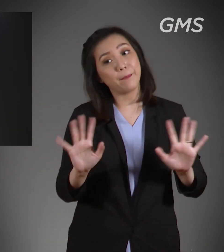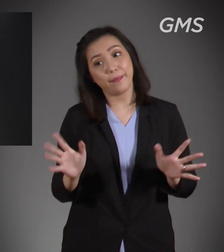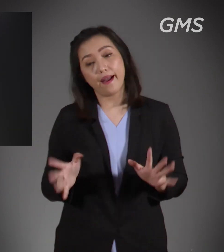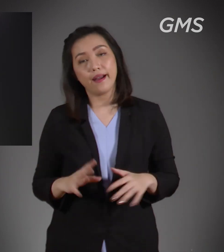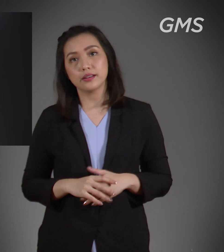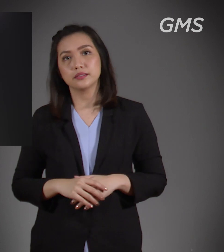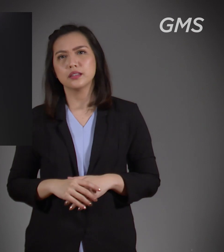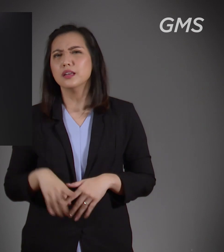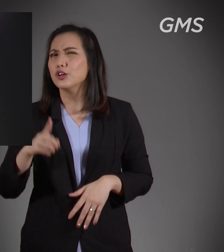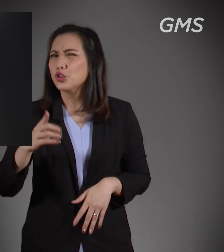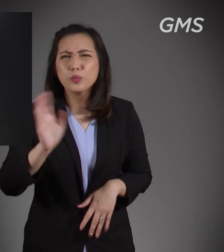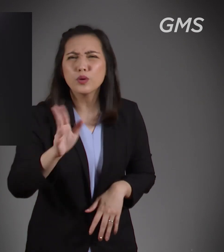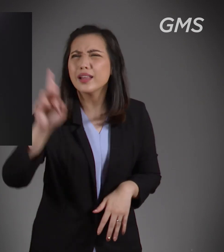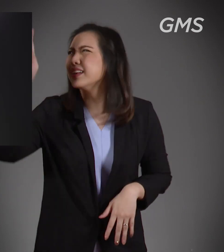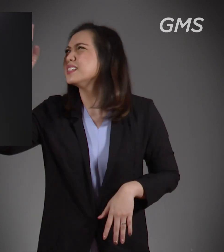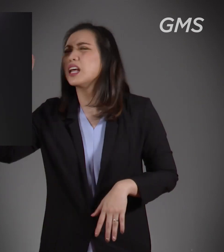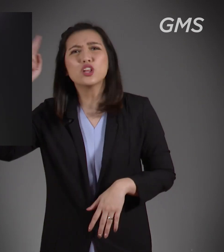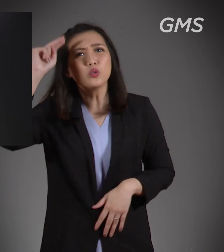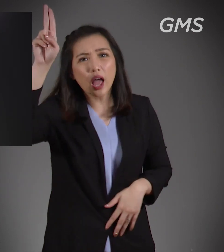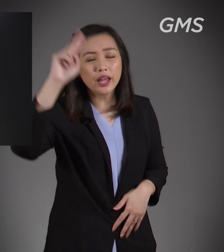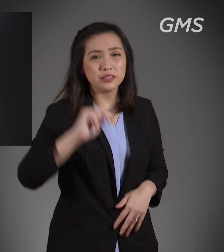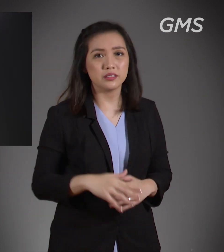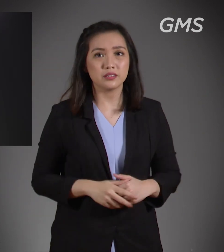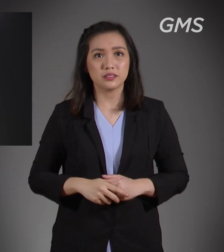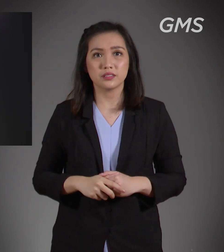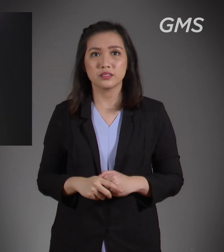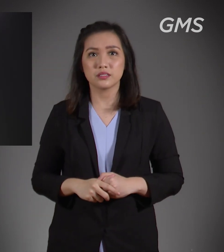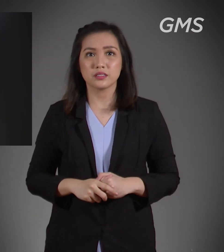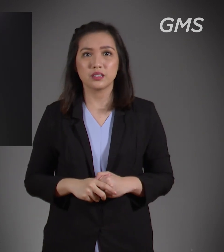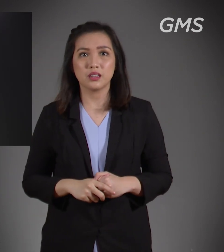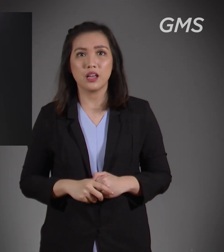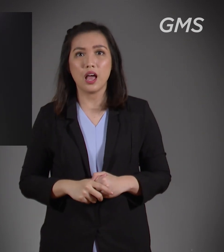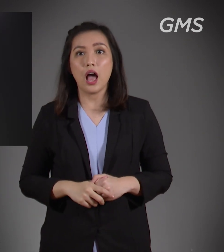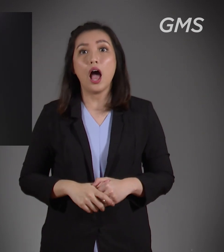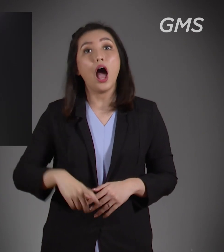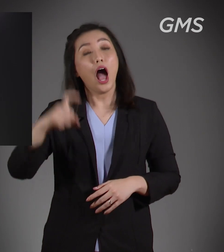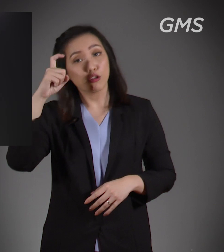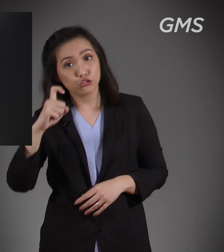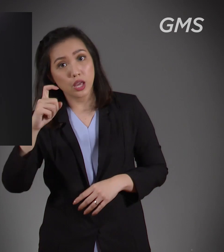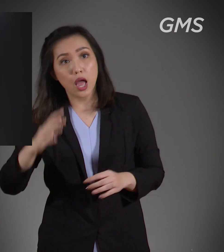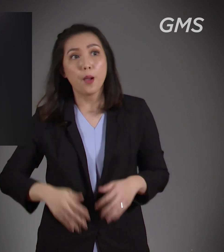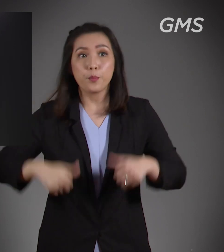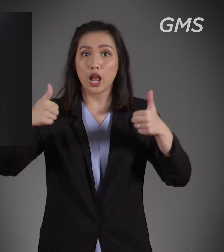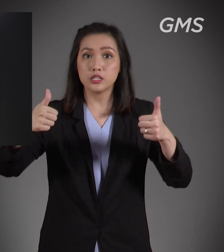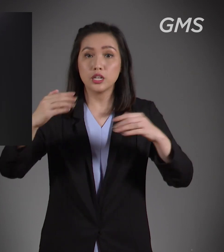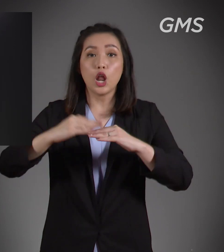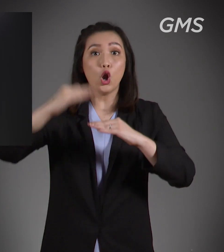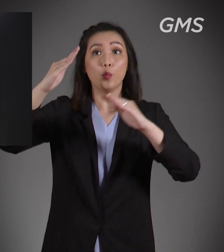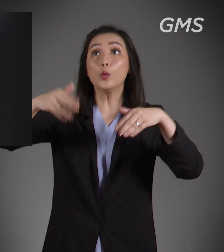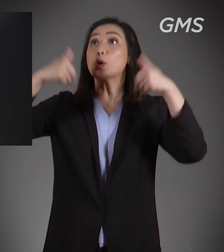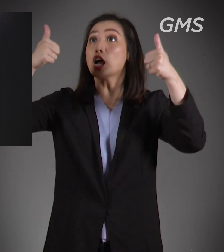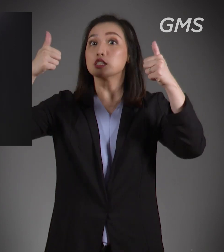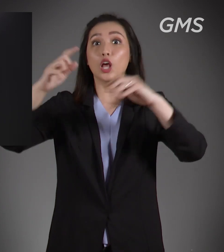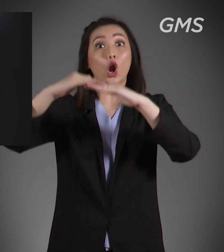Tuhan. Rencana awalnya adalah jaya menjadi semakin jaya dijemput berikutnya oleh